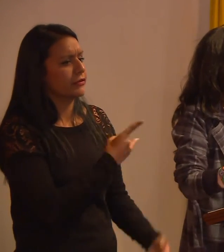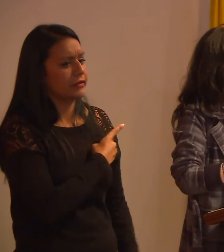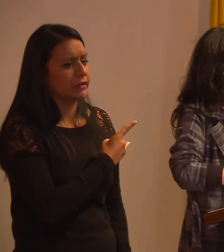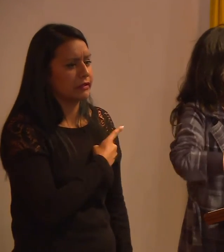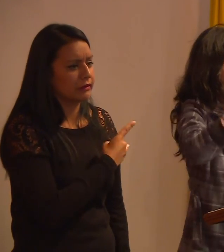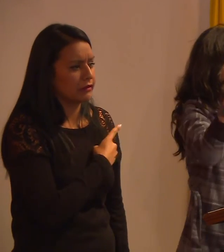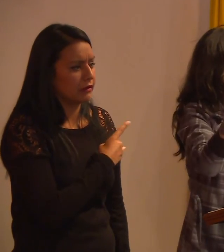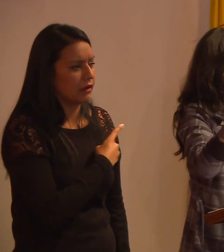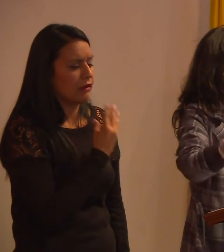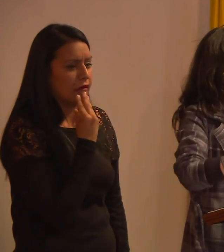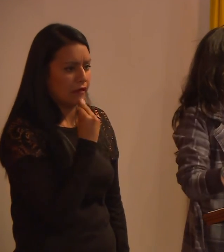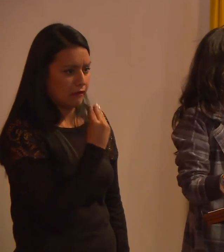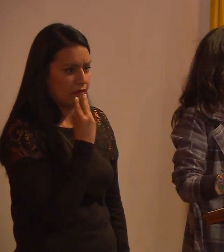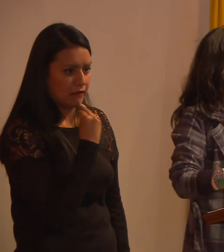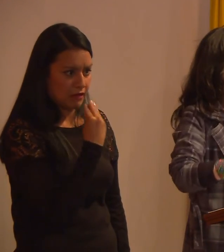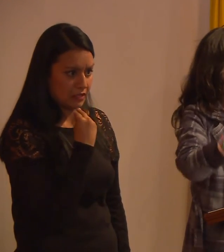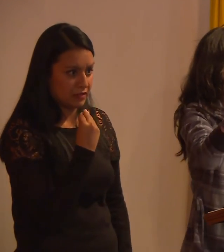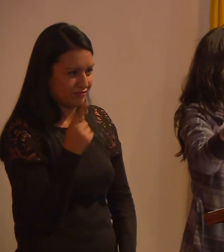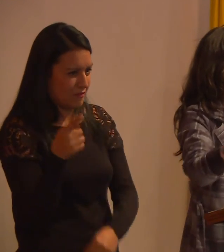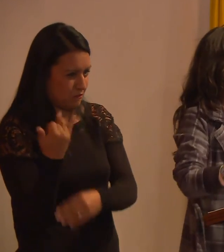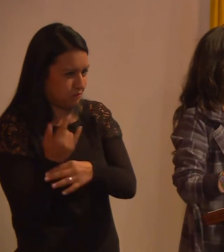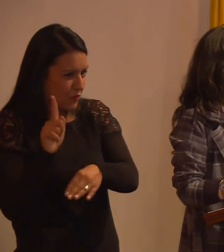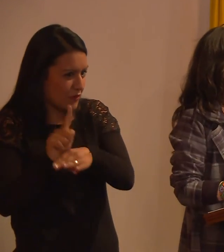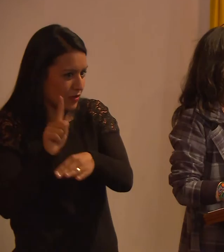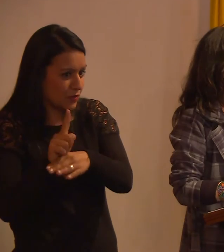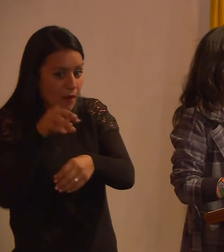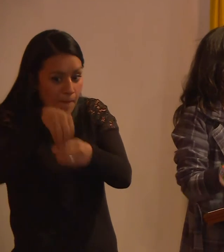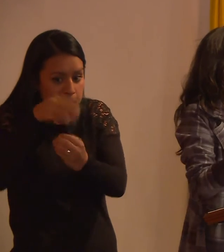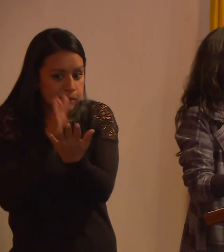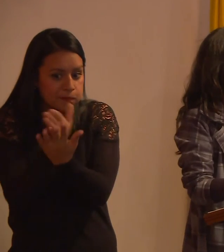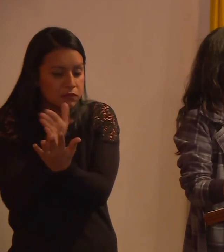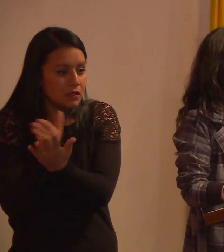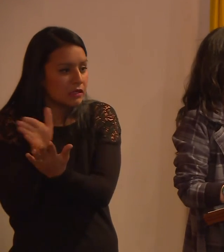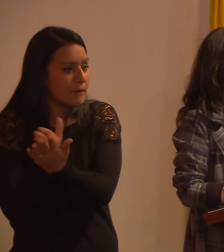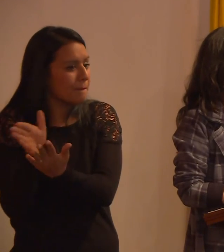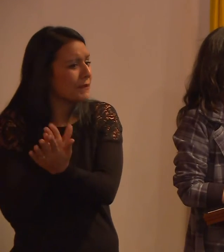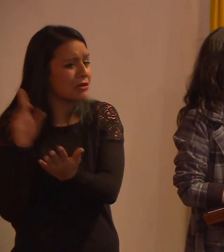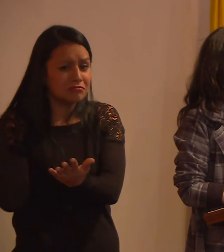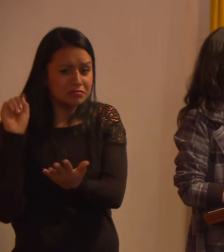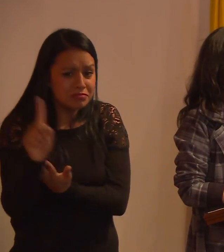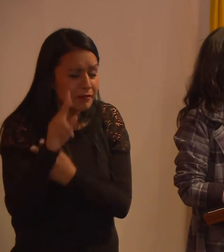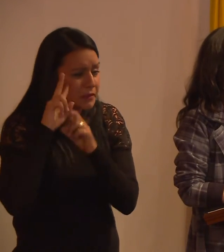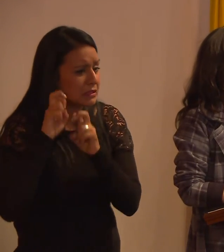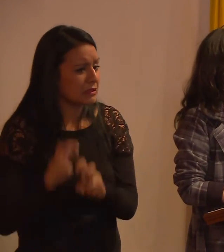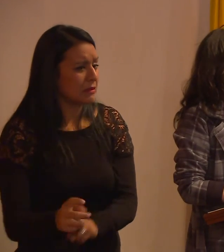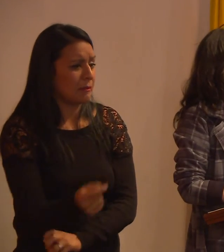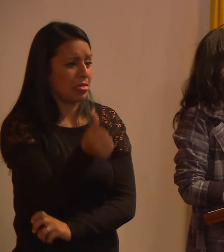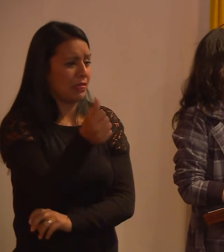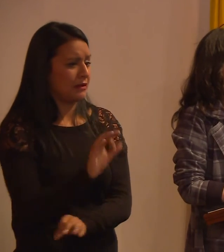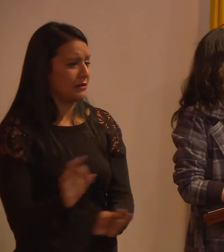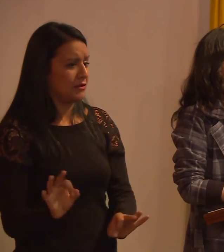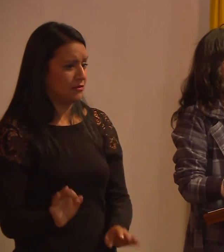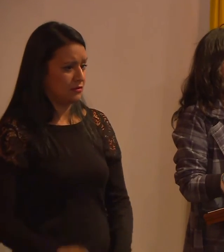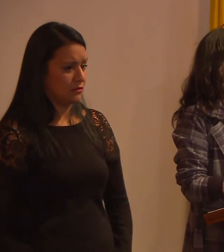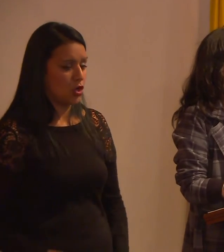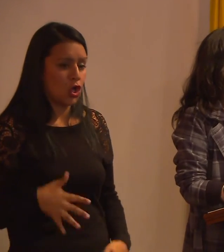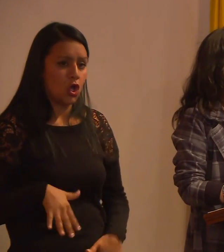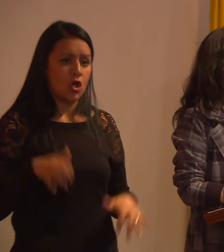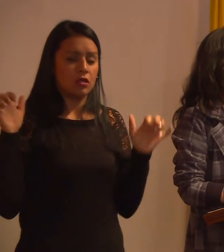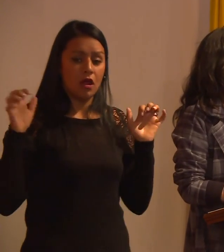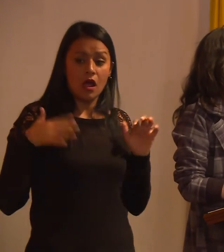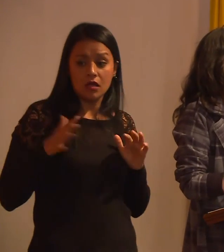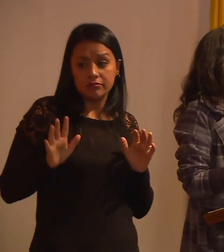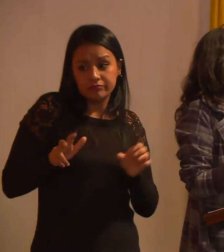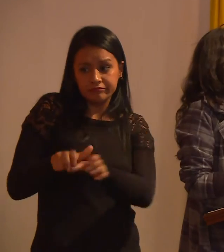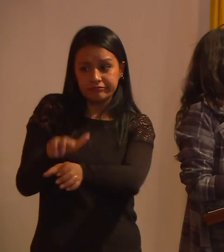Andes, que tiene una facultad y ahora unos programas sin una trayectoria investigativa en este campo. Nosotros no podemos hacernos a un